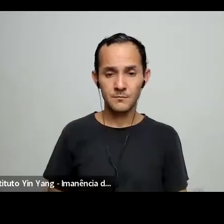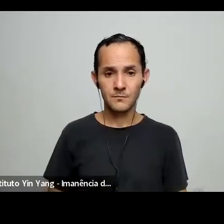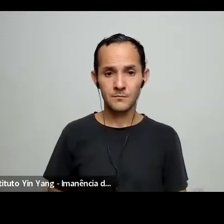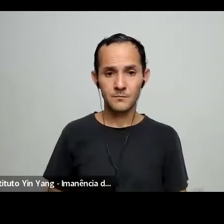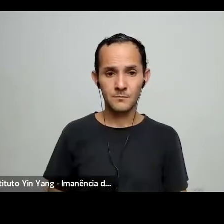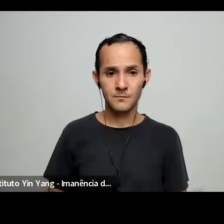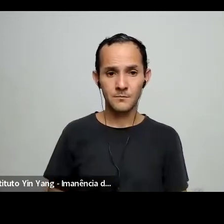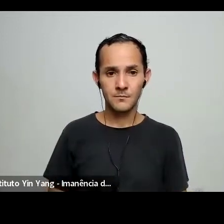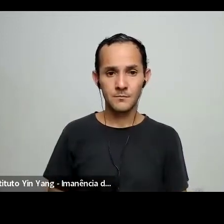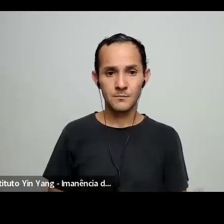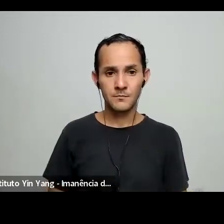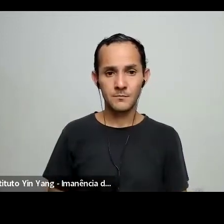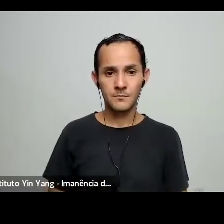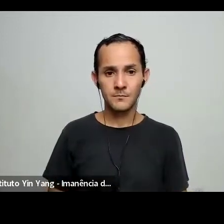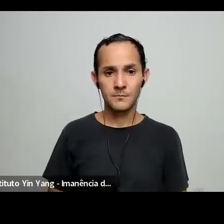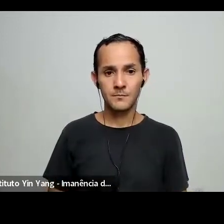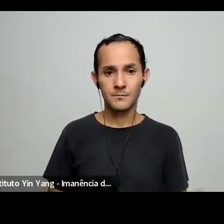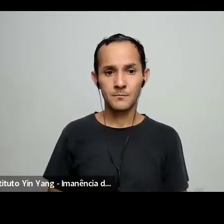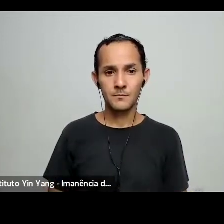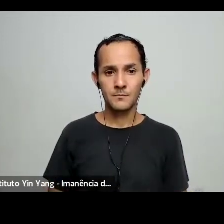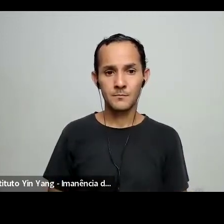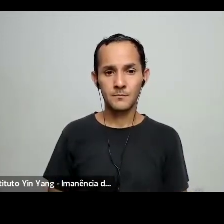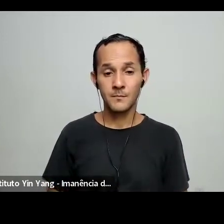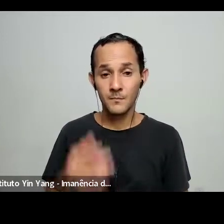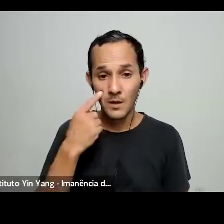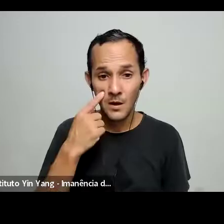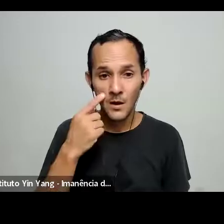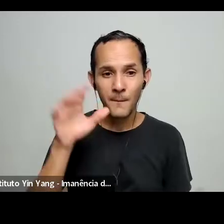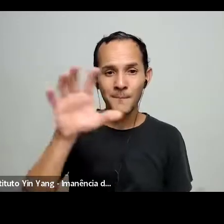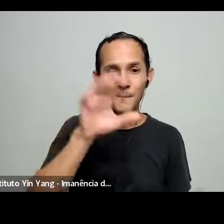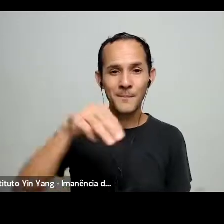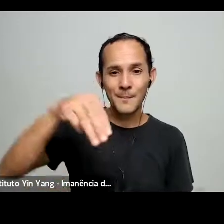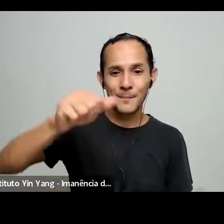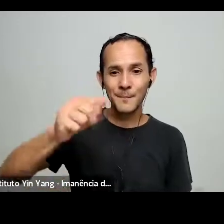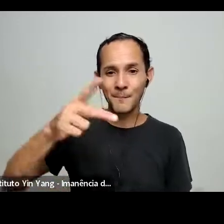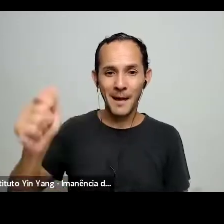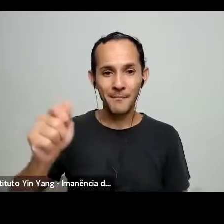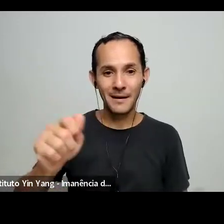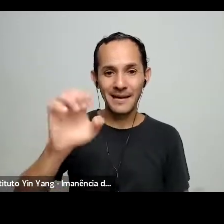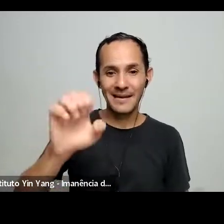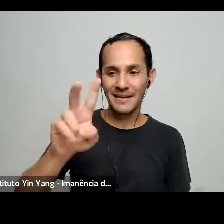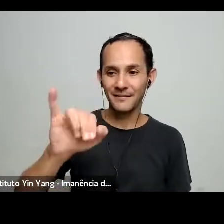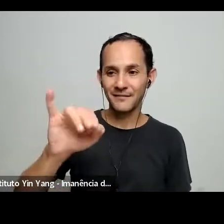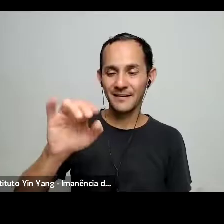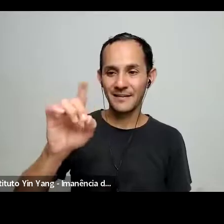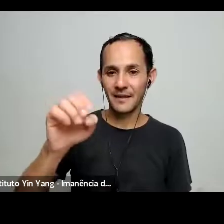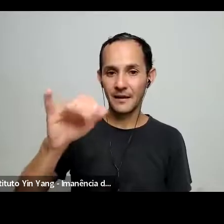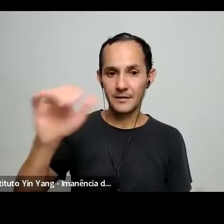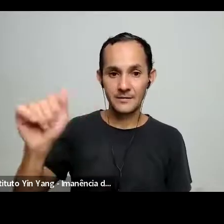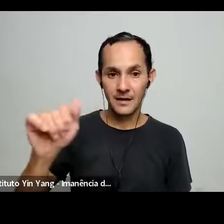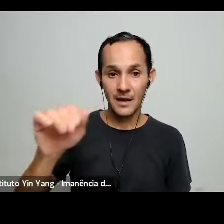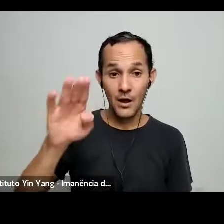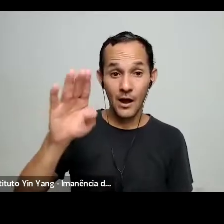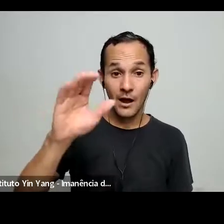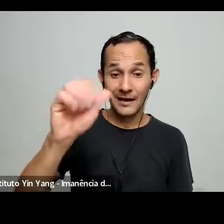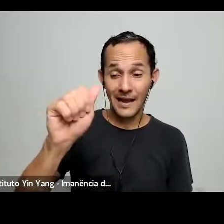Sim. Ok. Bom, os mapas de evidência, né? Então, eu já apresentei o CAPCIM, né? Depois vocês podem, quem quiser,